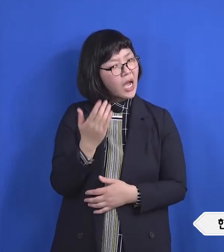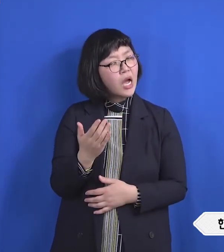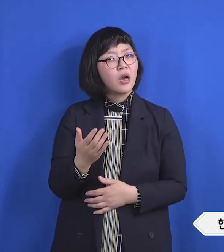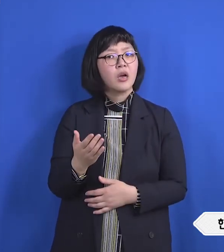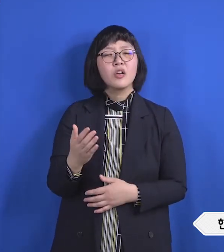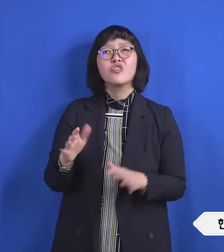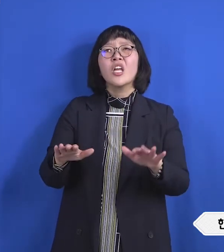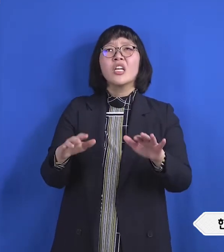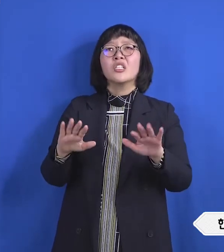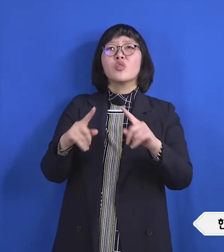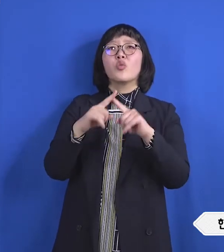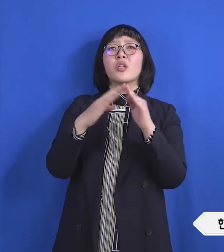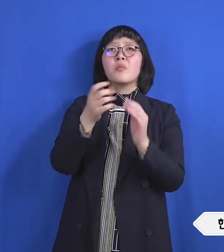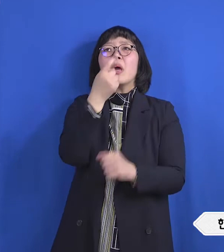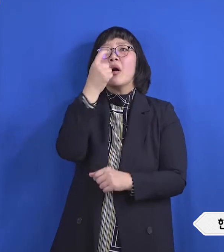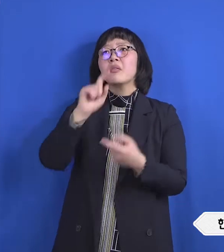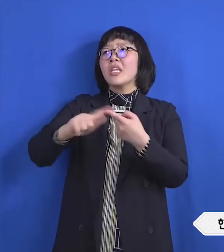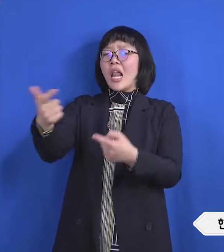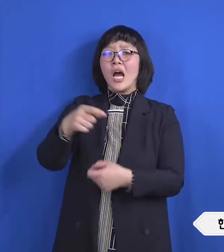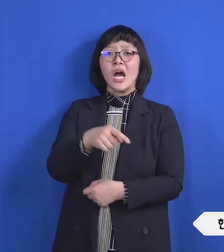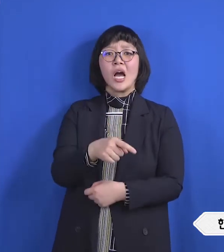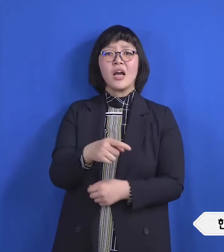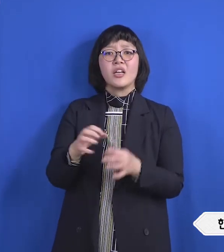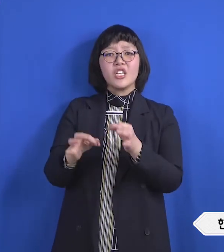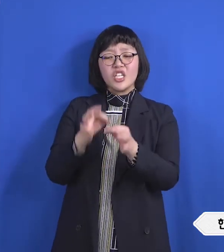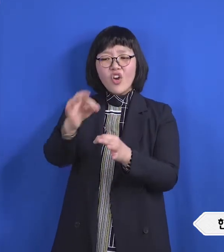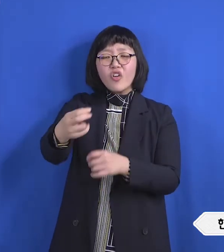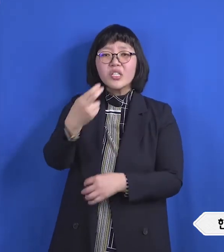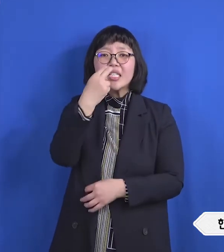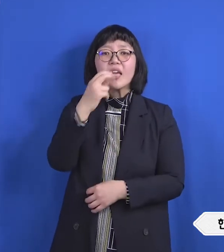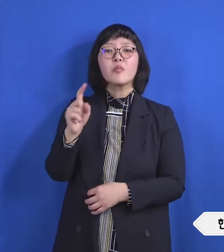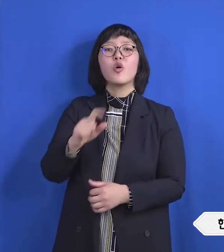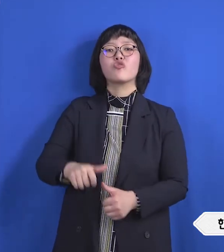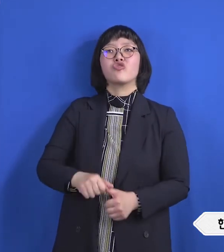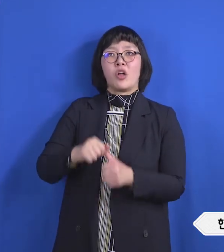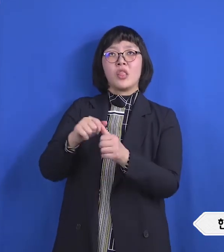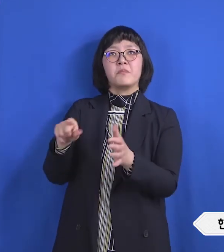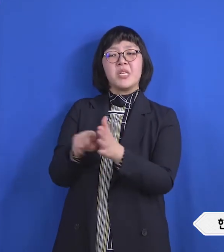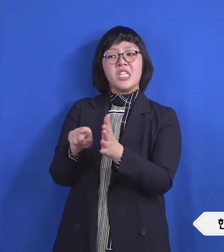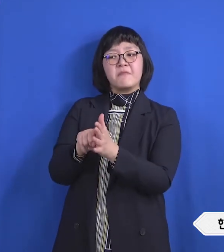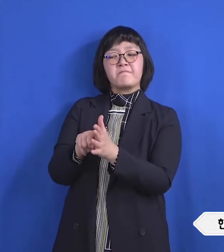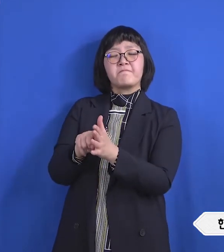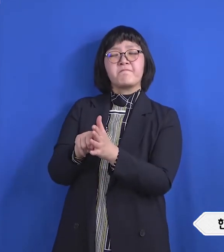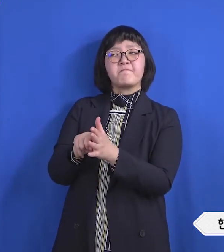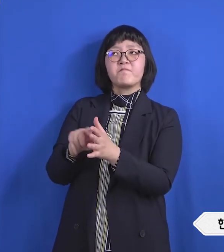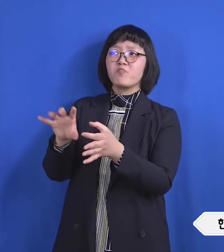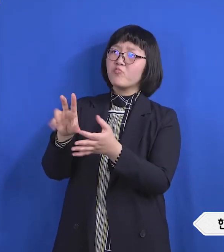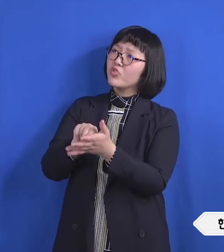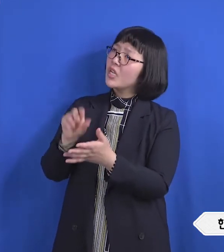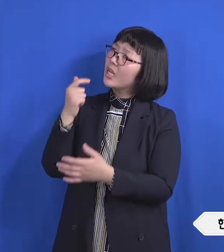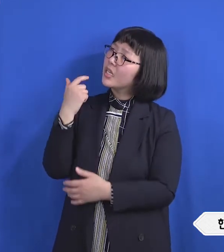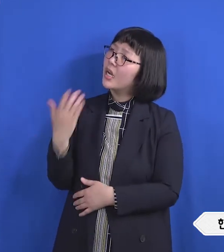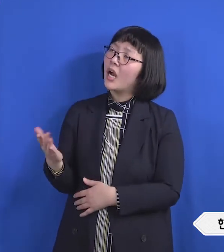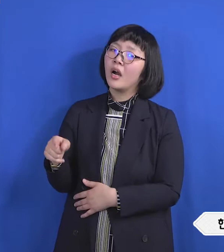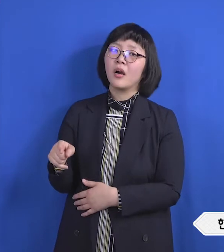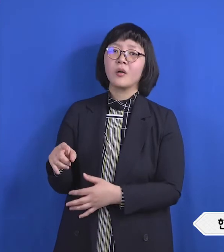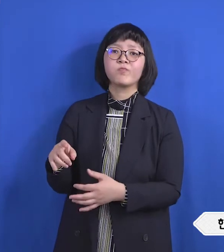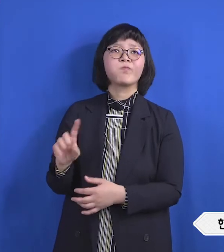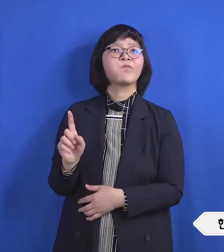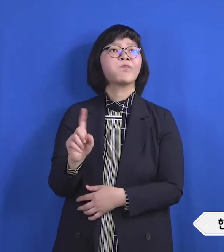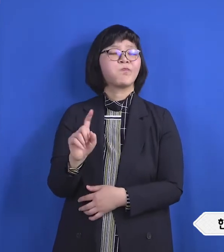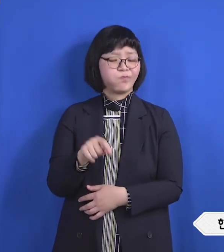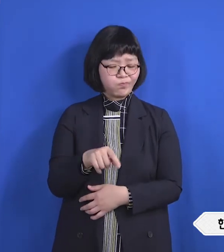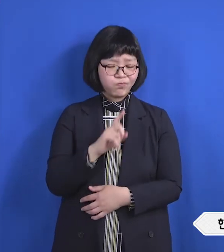않았습니다. 영생은 믿음에 달려있다고, 영생을 얻고 못 얻고는 믿음에 달려있다고